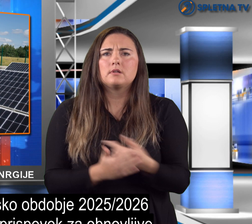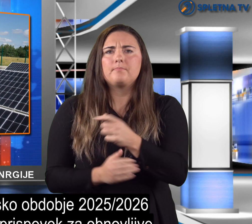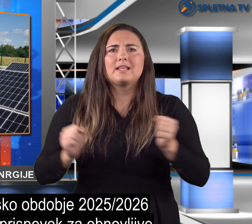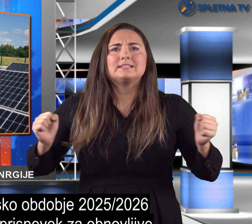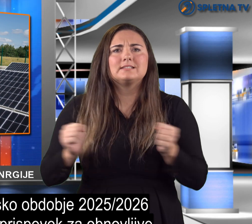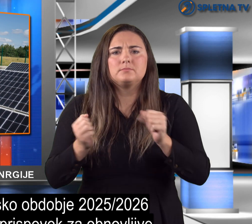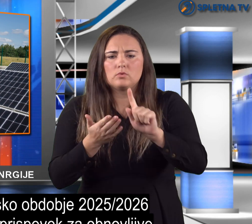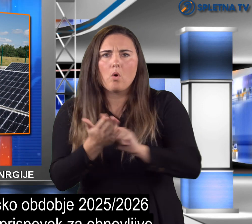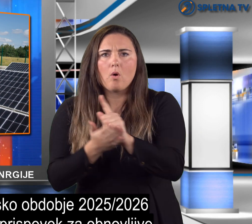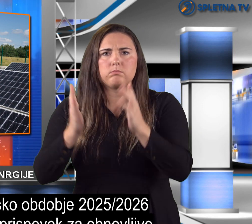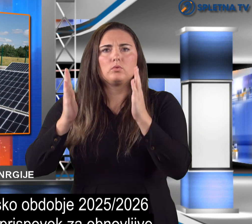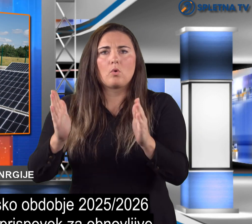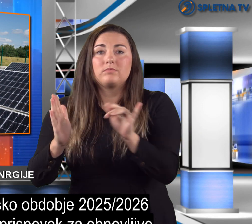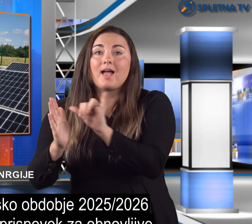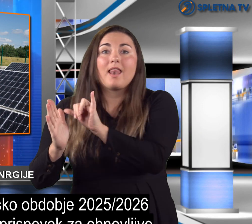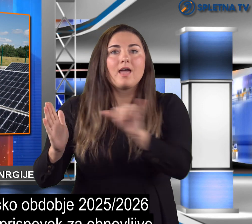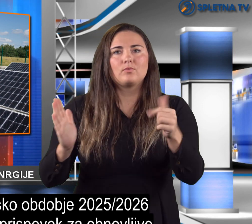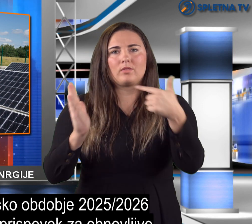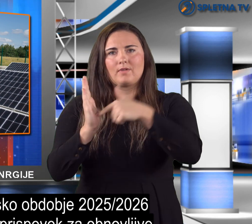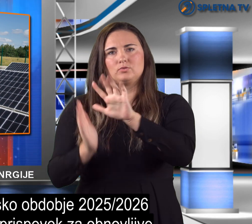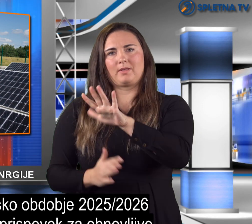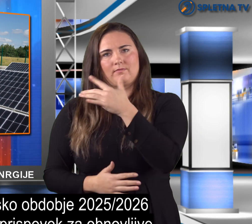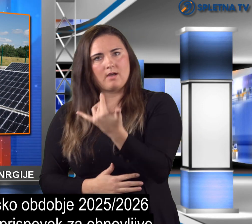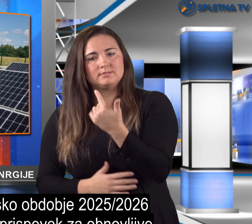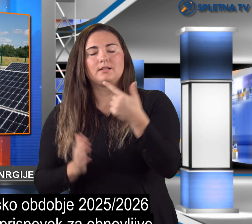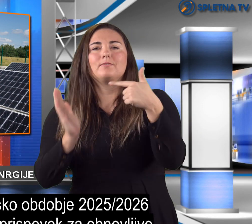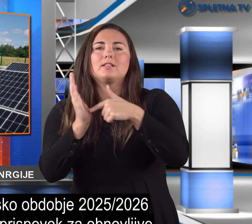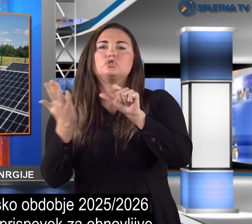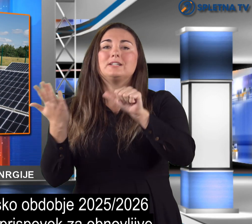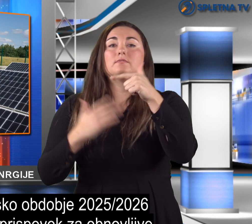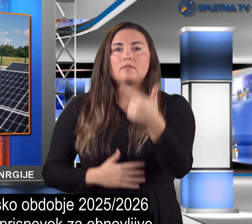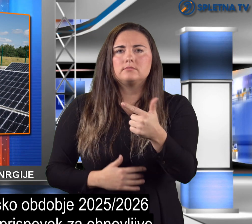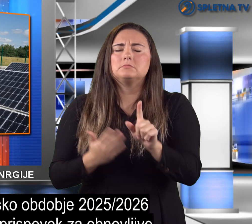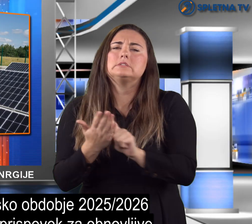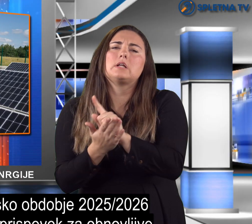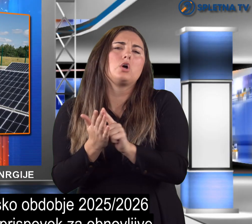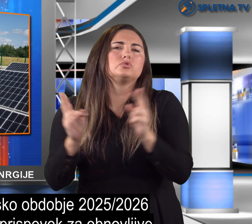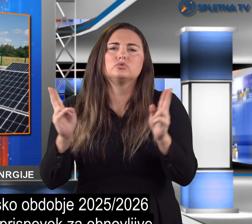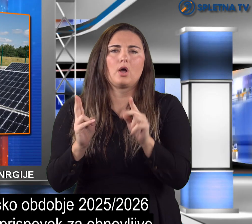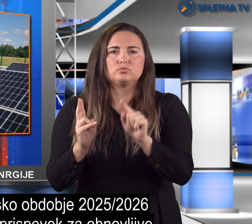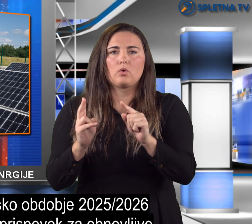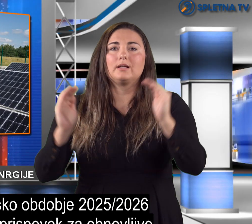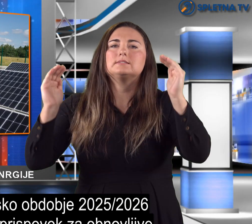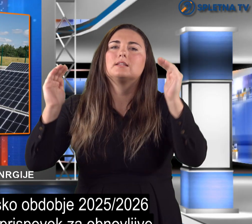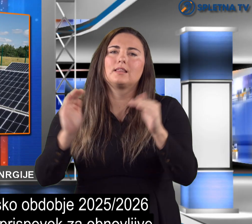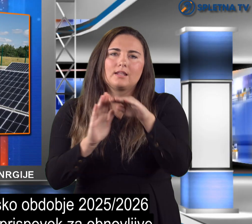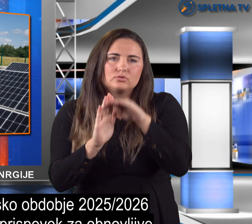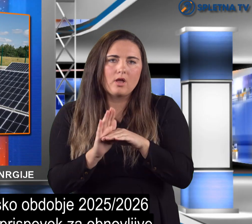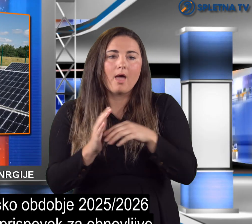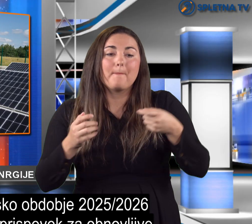Vlada je za zimsko obdobje 2025 in 2026 začasno znižala prispevek za obnovljive